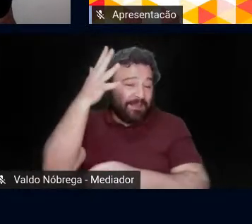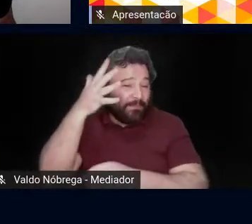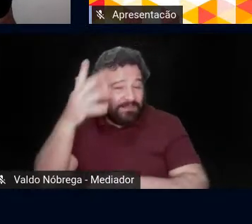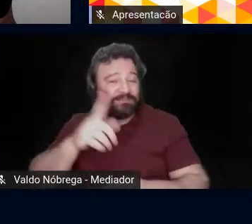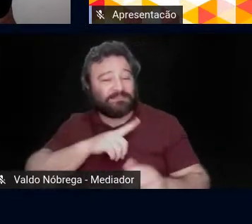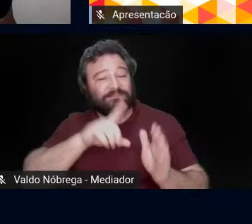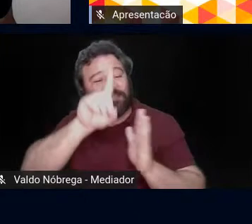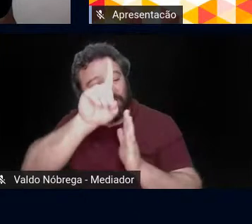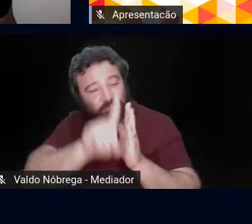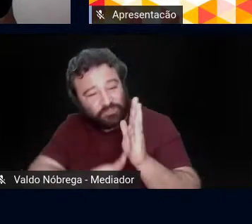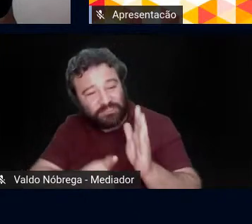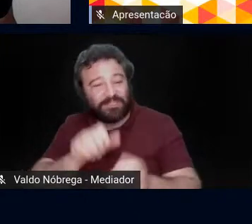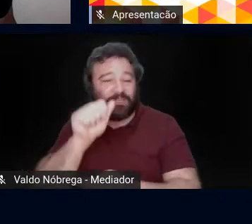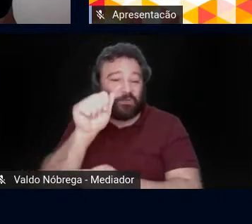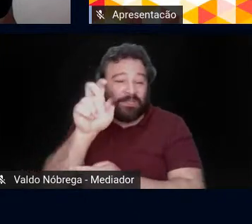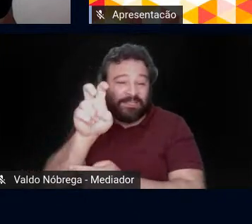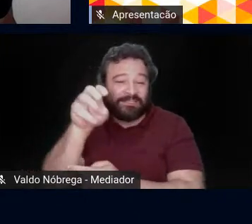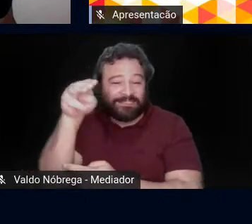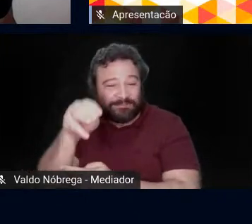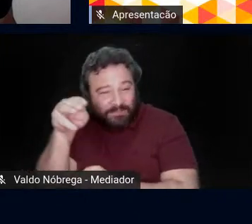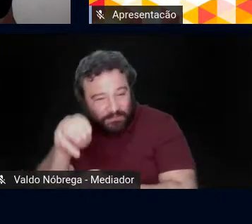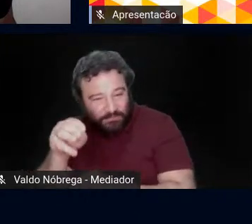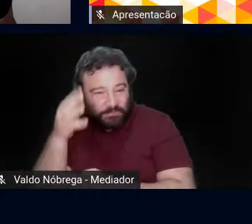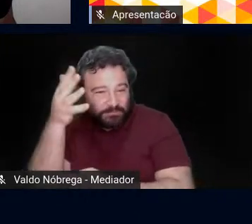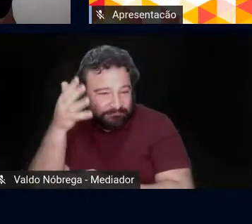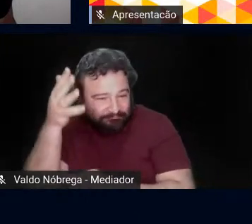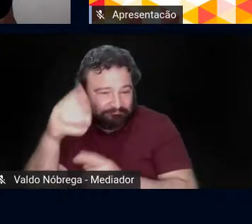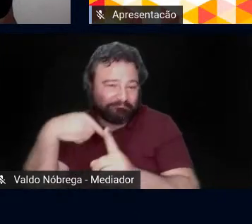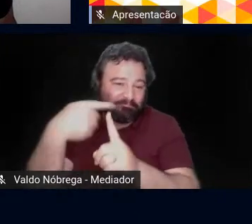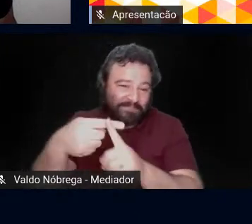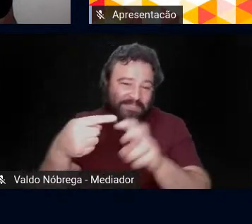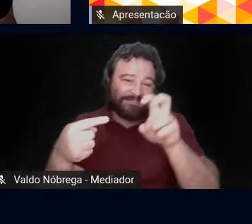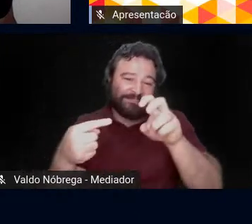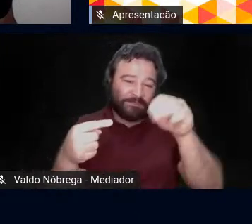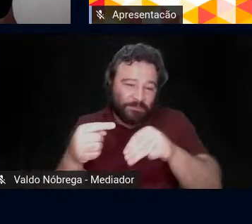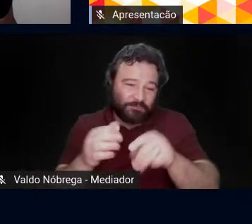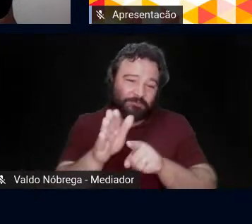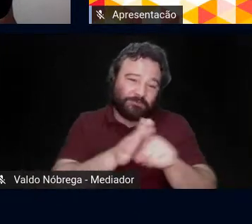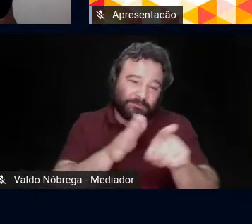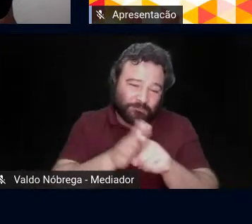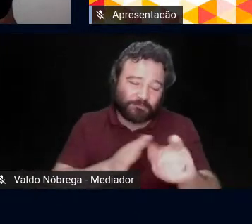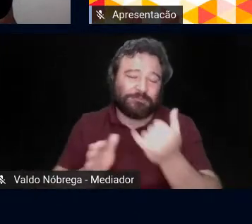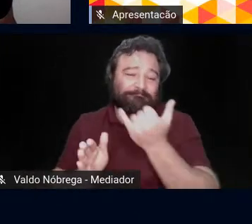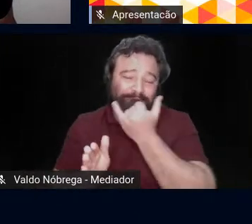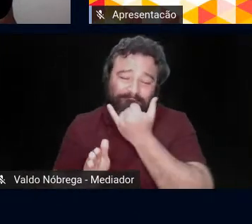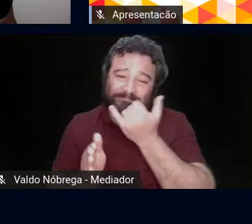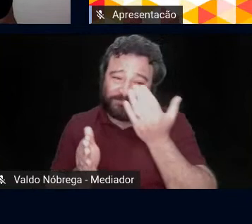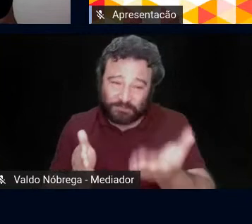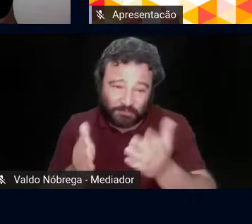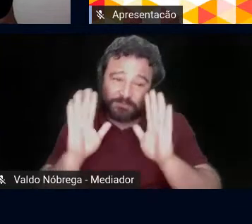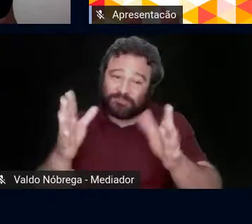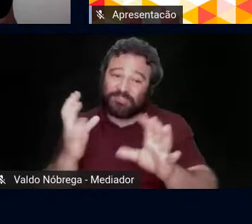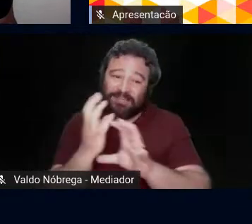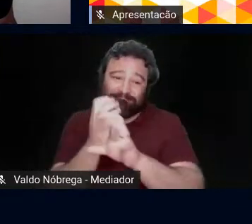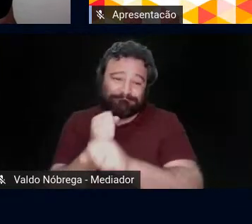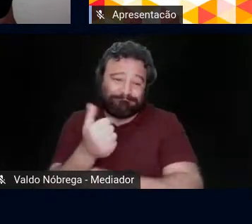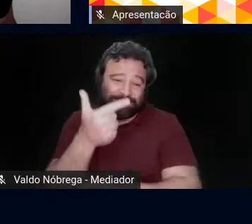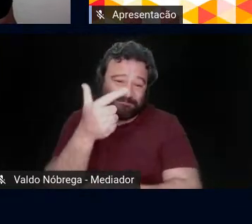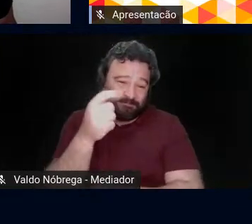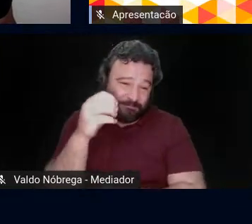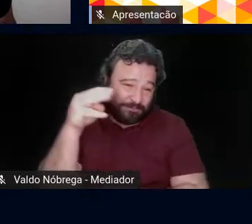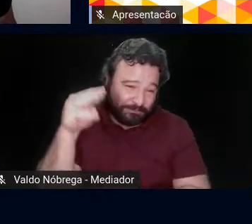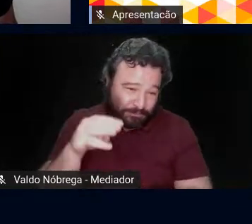as perguntas porque cada palestrante, né, ele tem direito a 15 minutos de apresentação e ainda cinco minutos